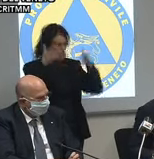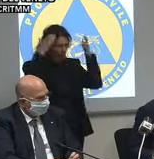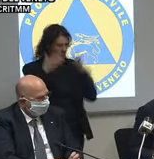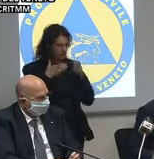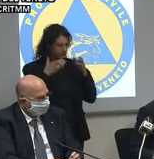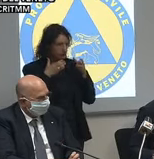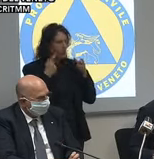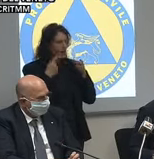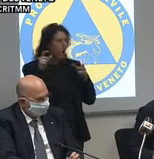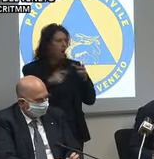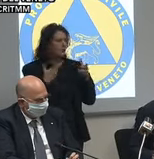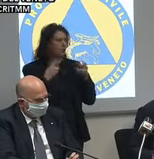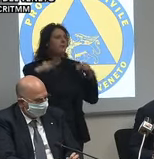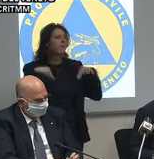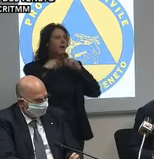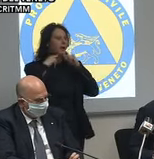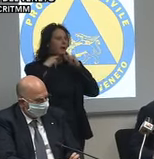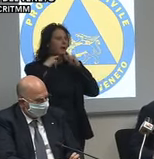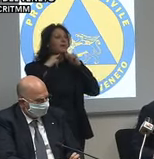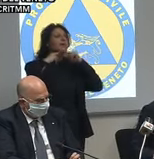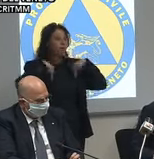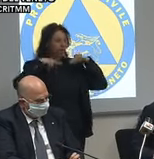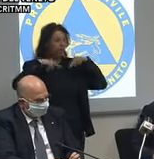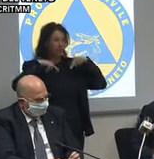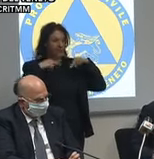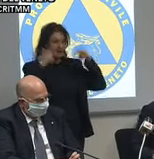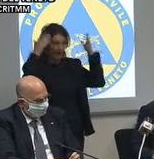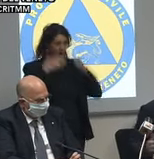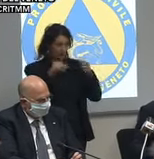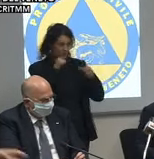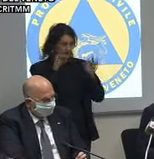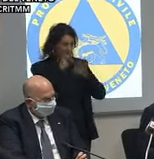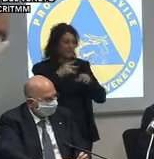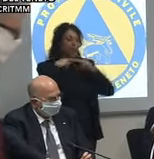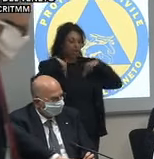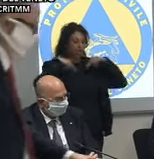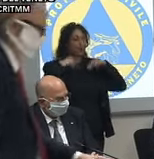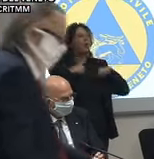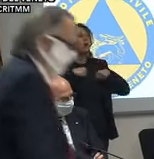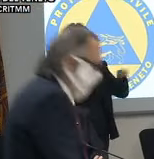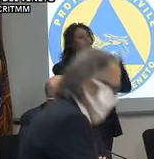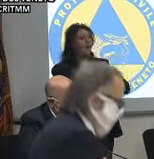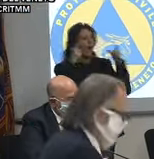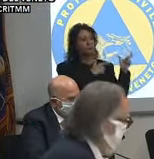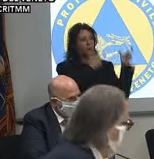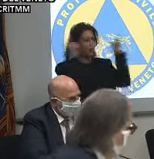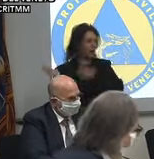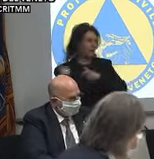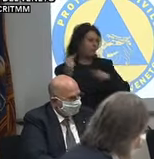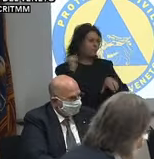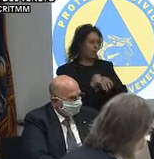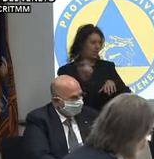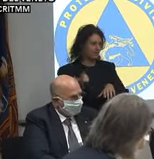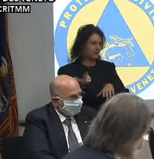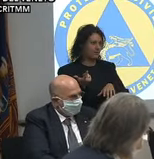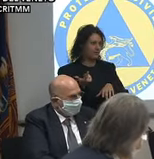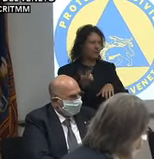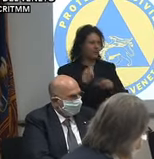E un casco non serve a niente, perché appena sbatti il casco va via. Cioè, lo diciamo per la sicurezza dei